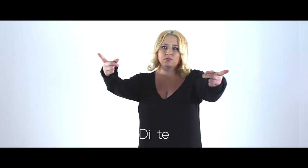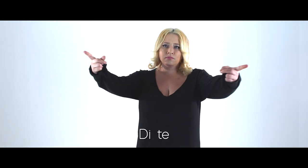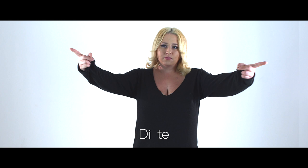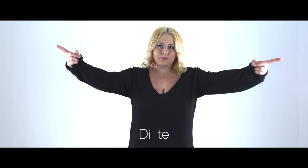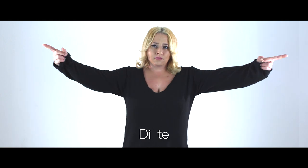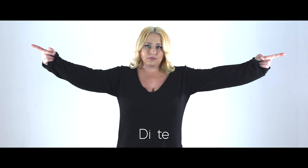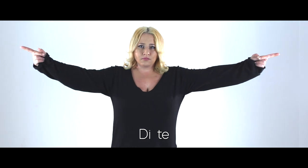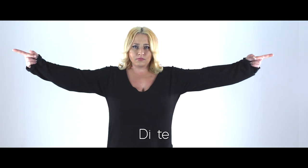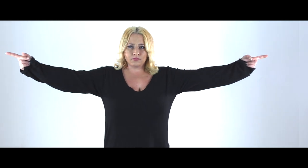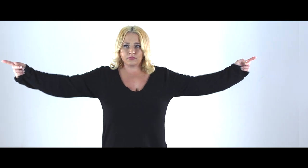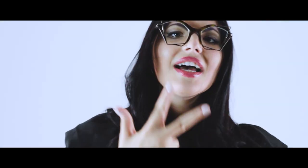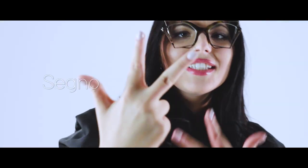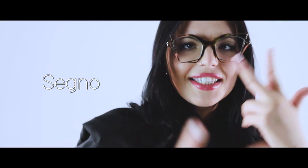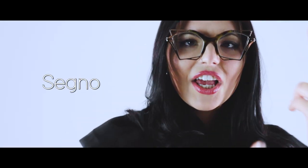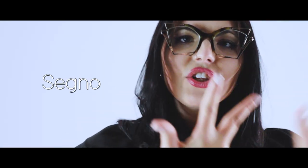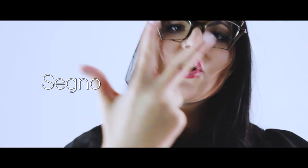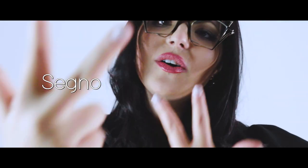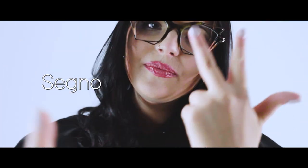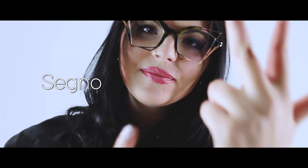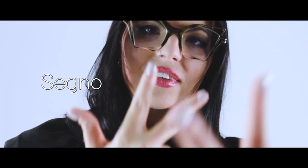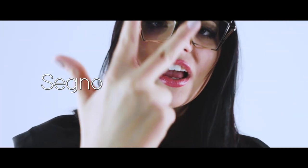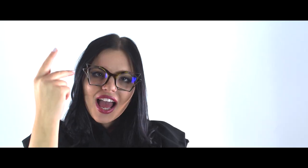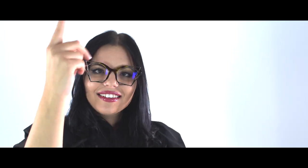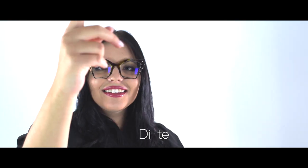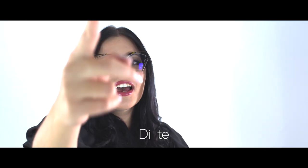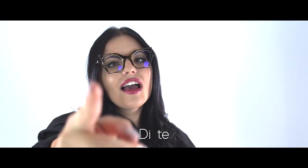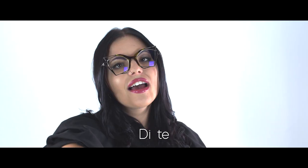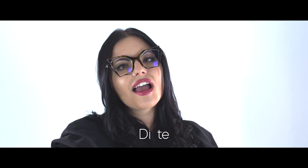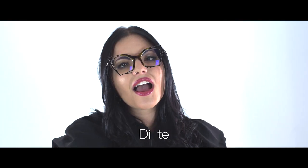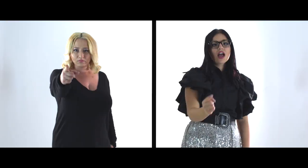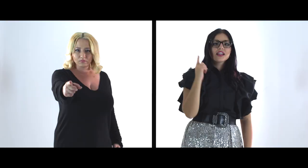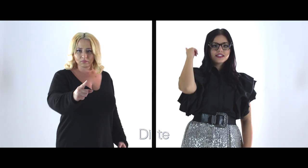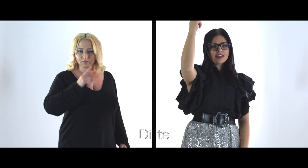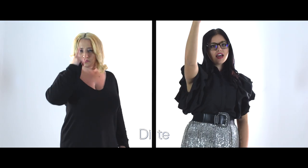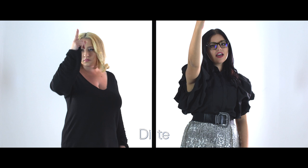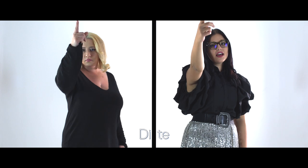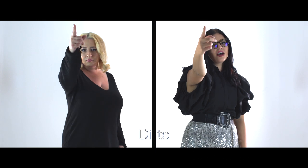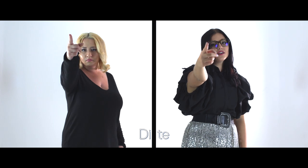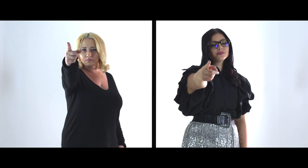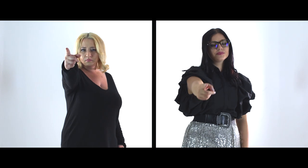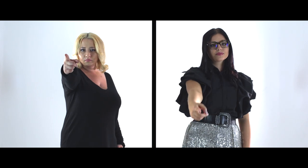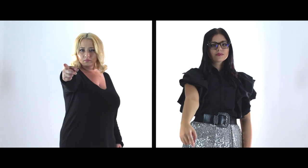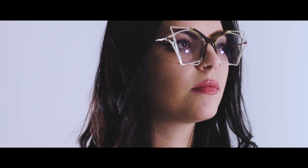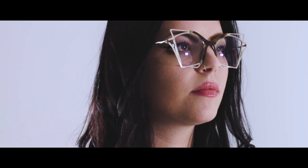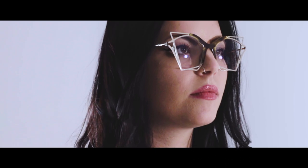Di te, segno di te, di te, di te.